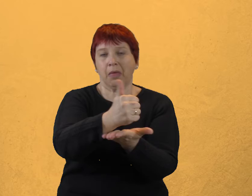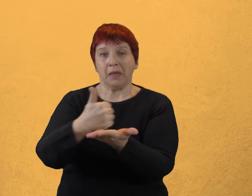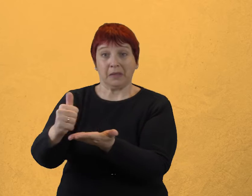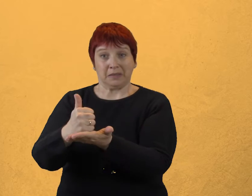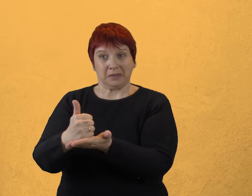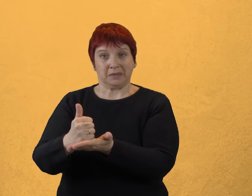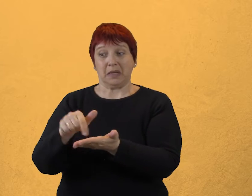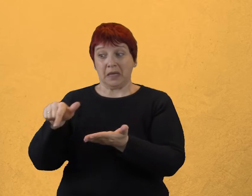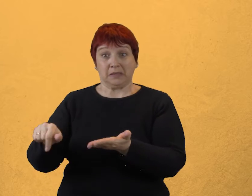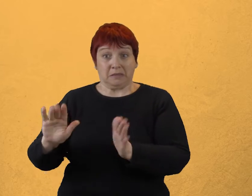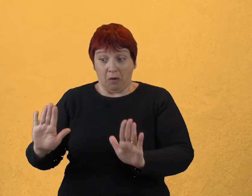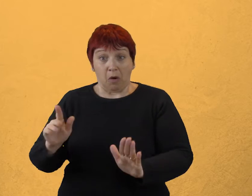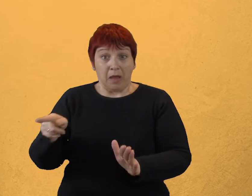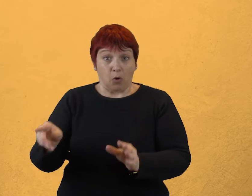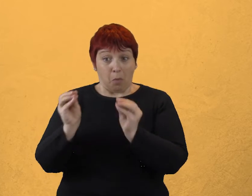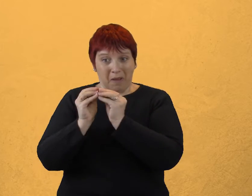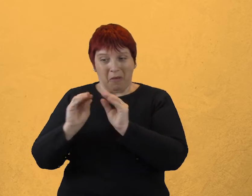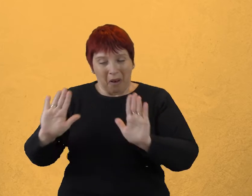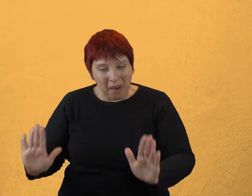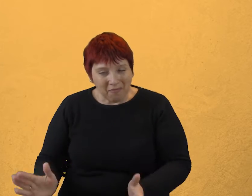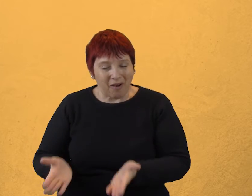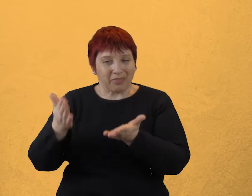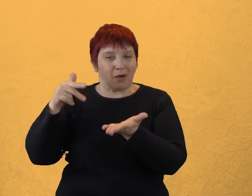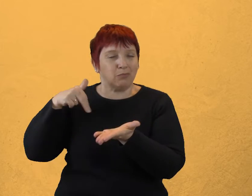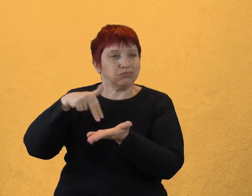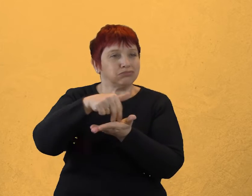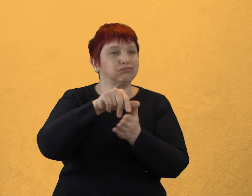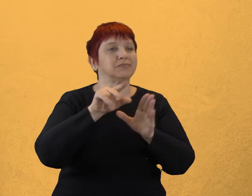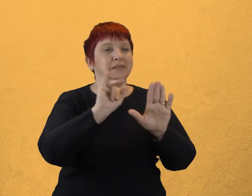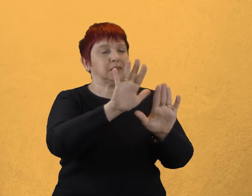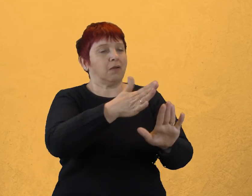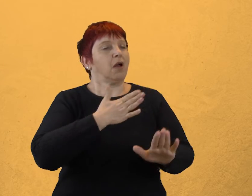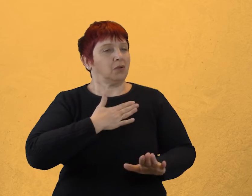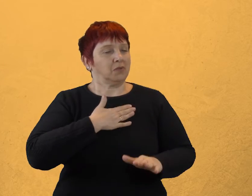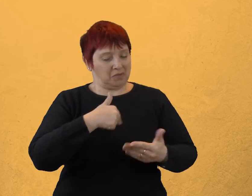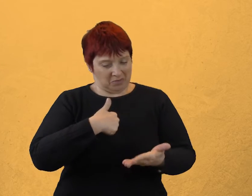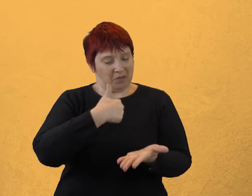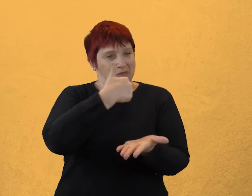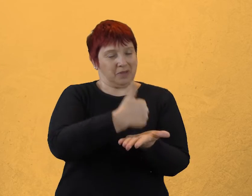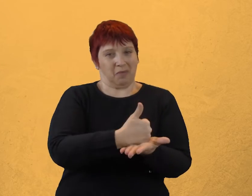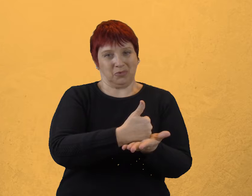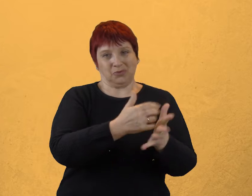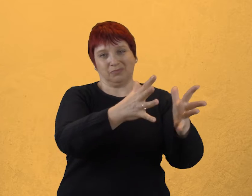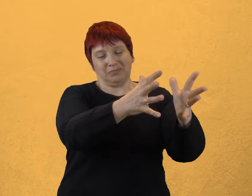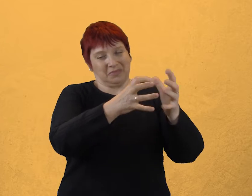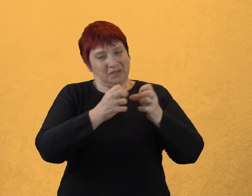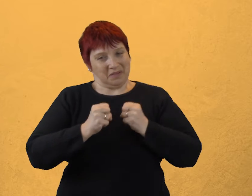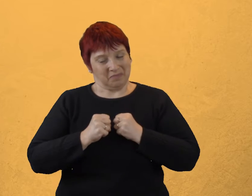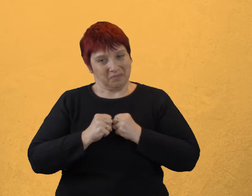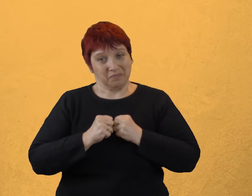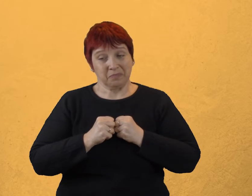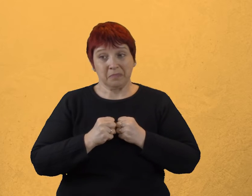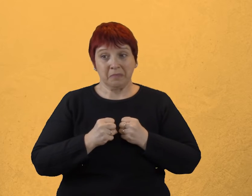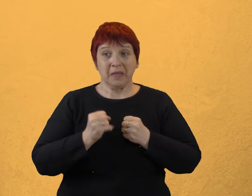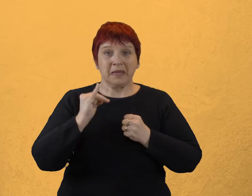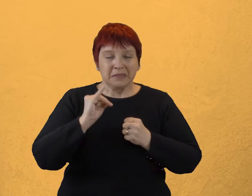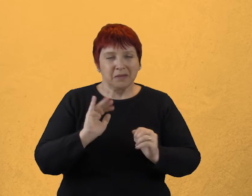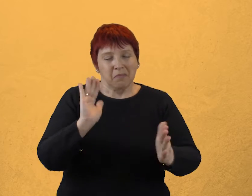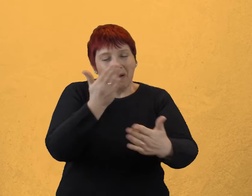su sitio, avanzara hacia ella y él sí dijera: "Aquí estamos, aquí estamos". Y encima la